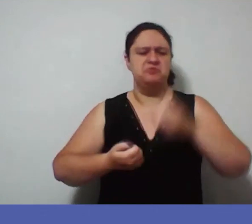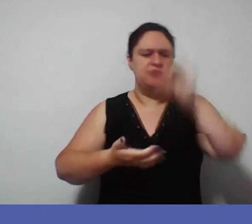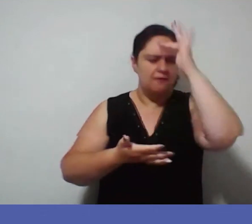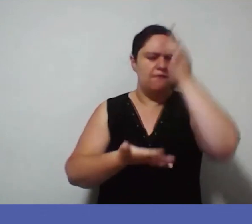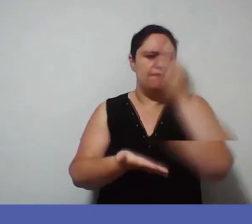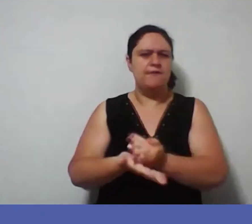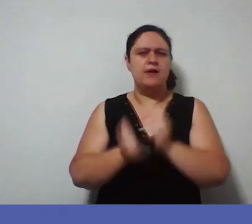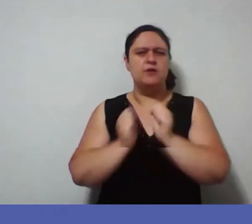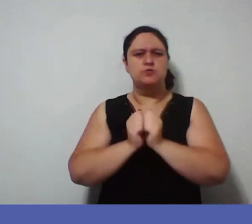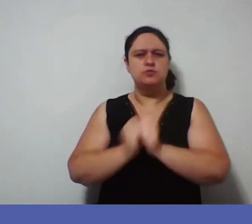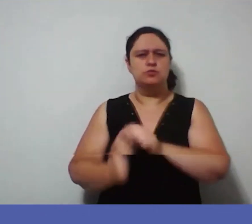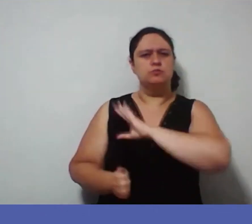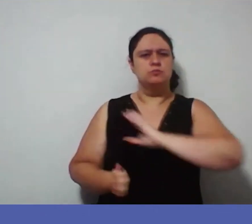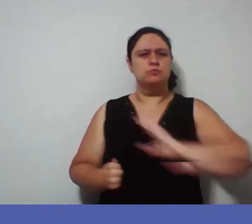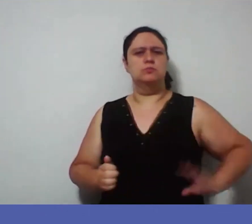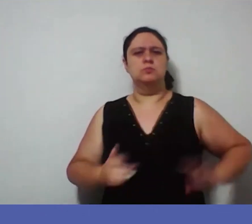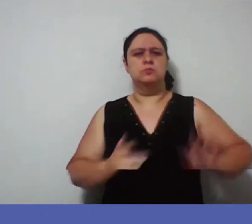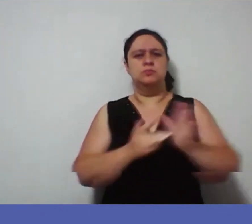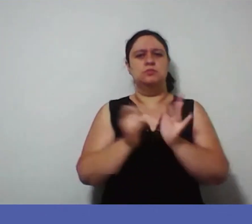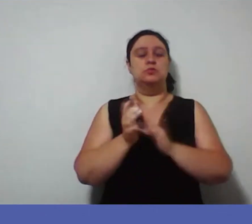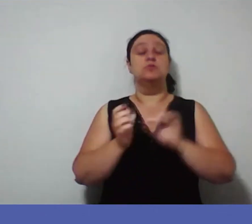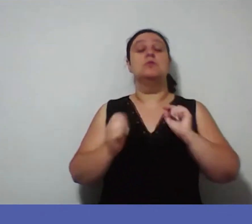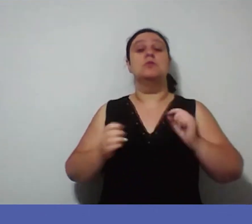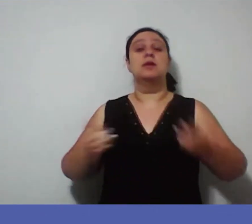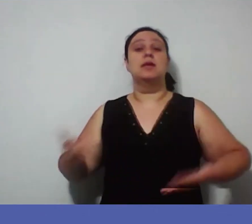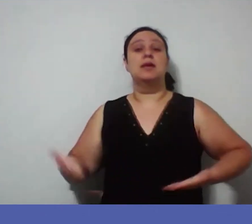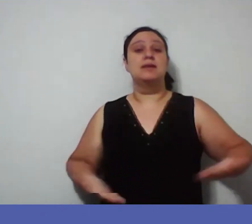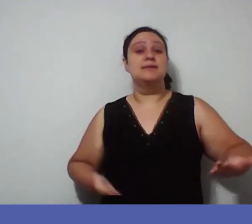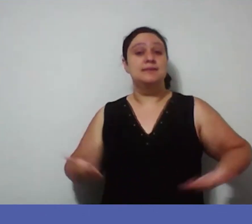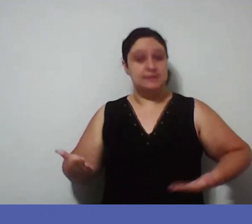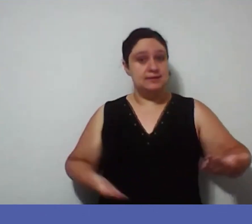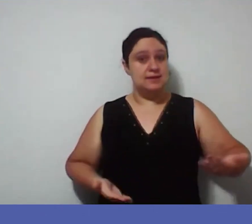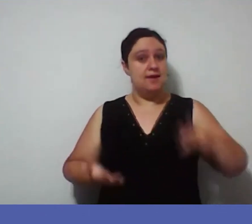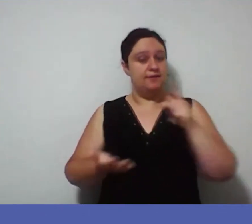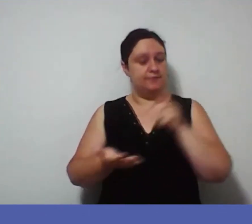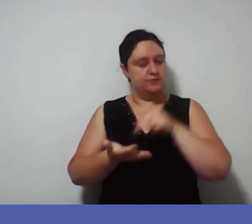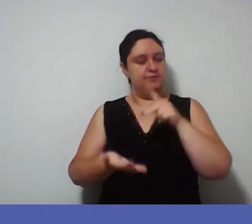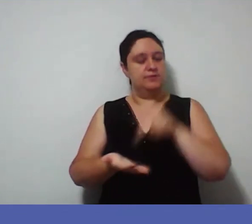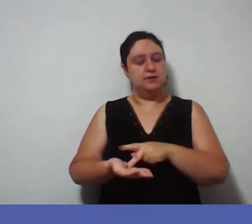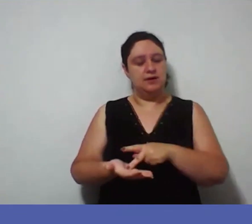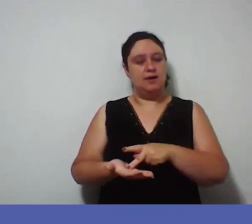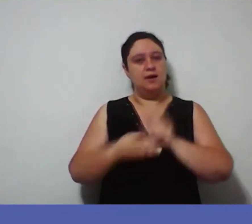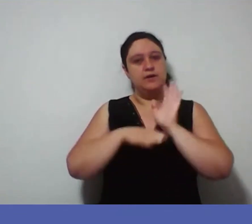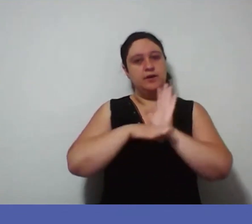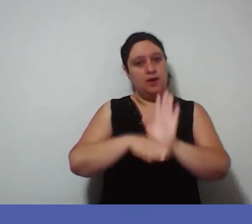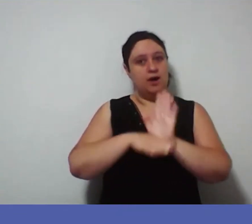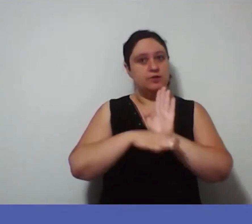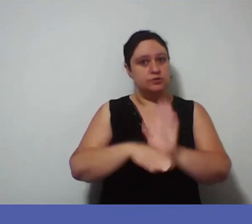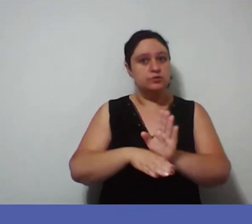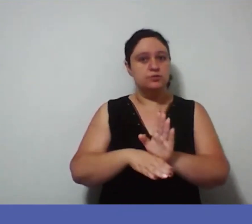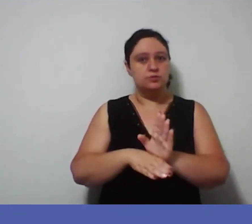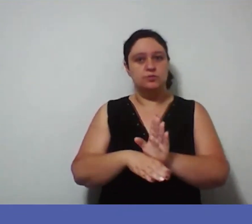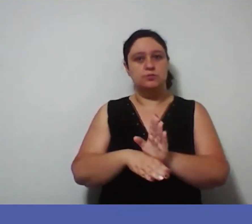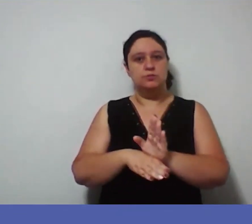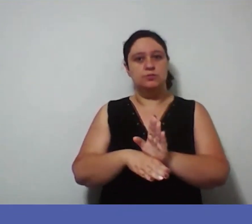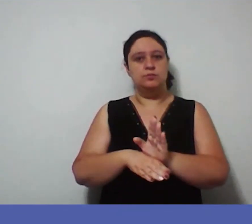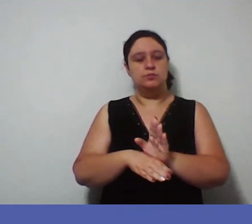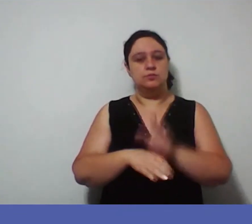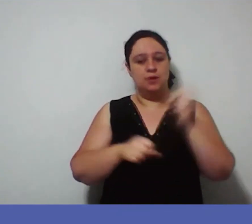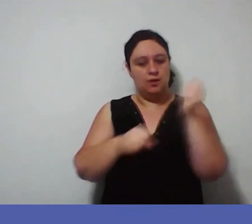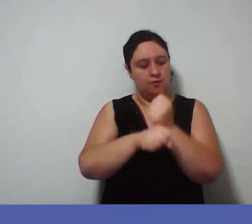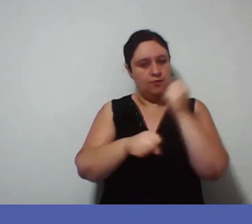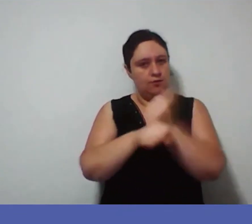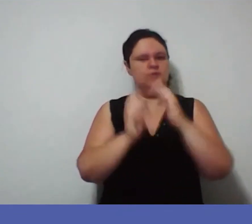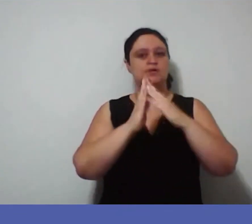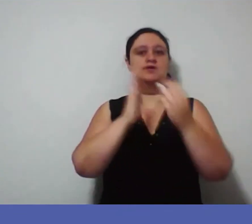quem serve na igreja, quem realmente, né, ajuda os irmãos, ajuda na edificação, ajuda outros membros